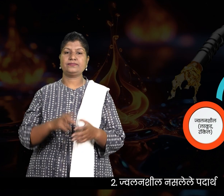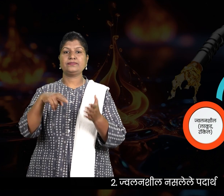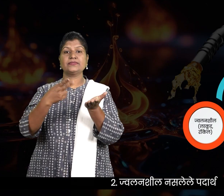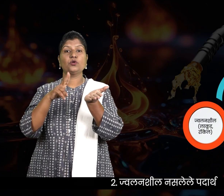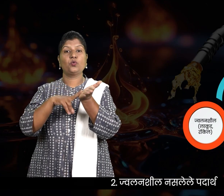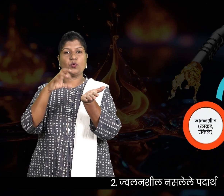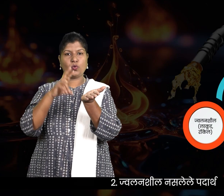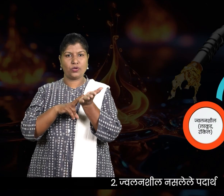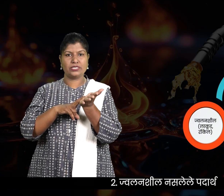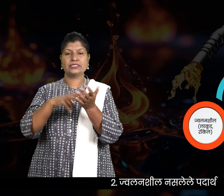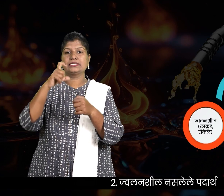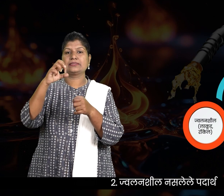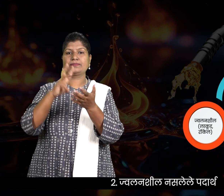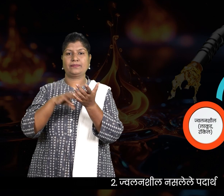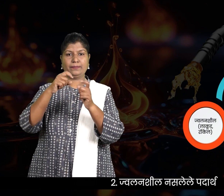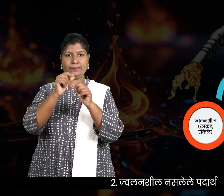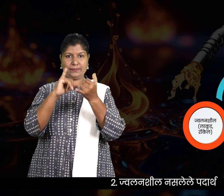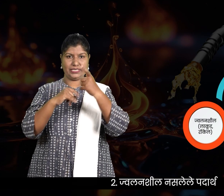ज्वलनशील नसलेले पदार्थ.